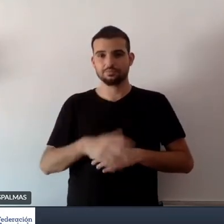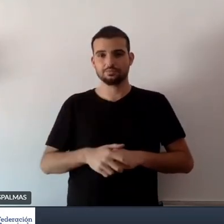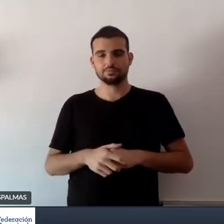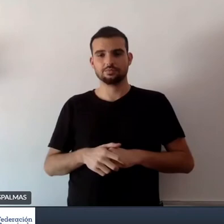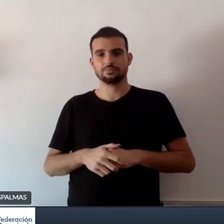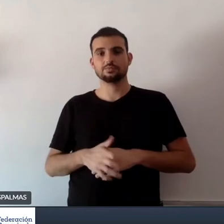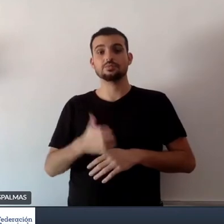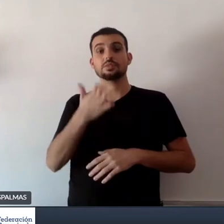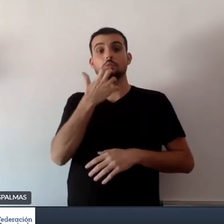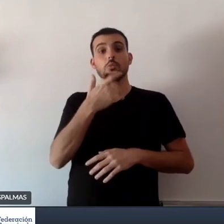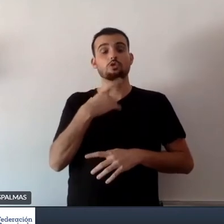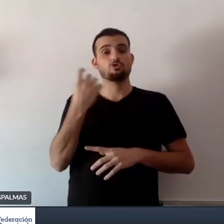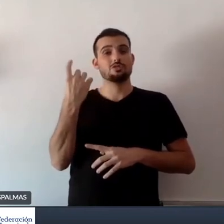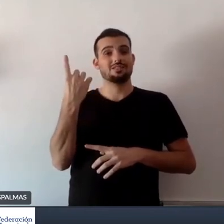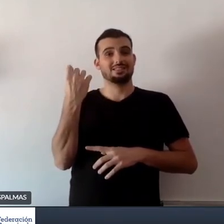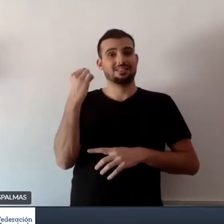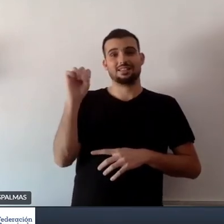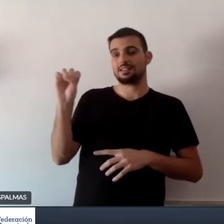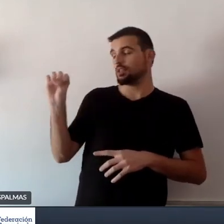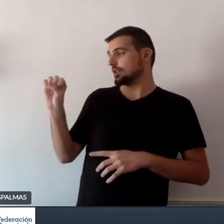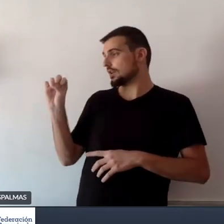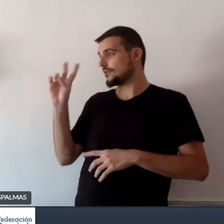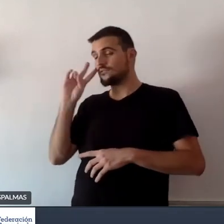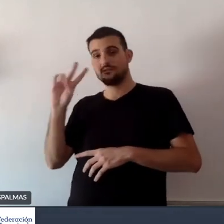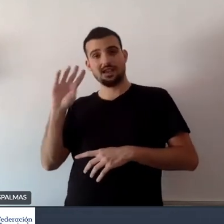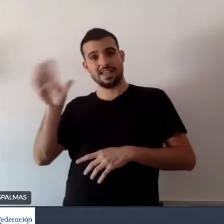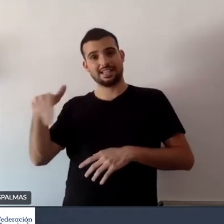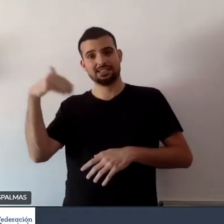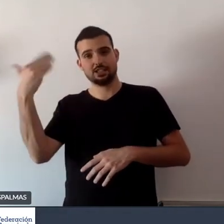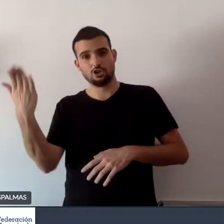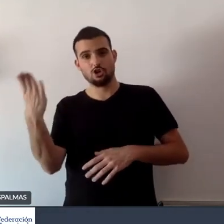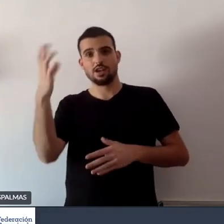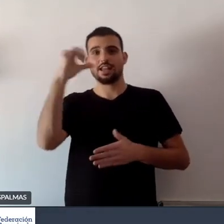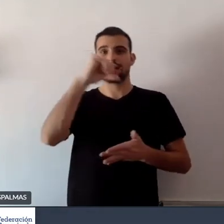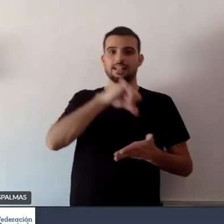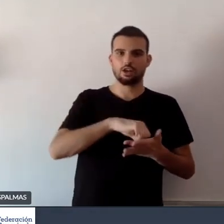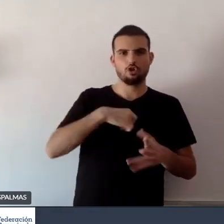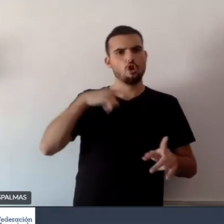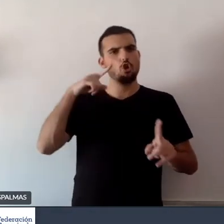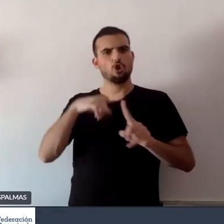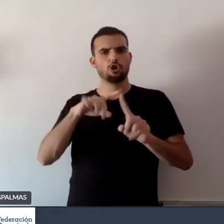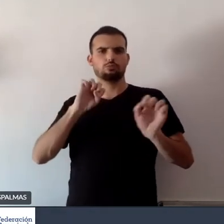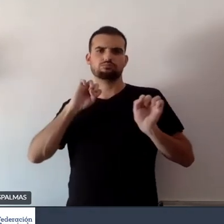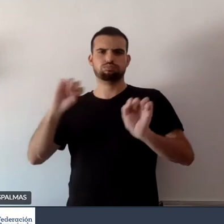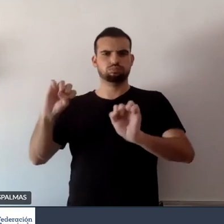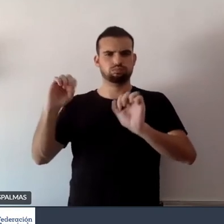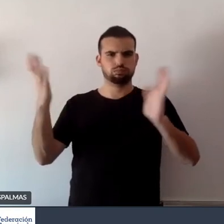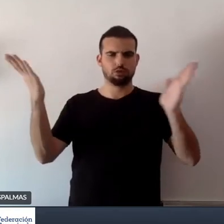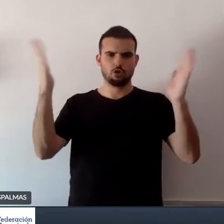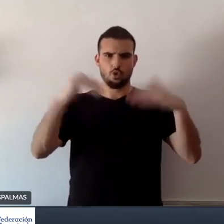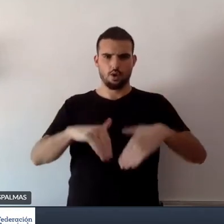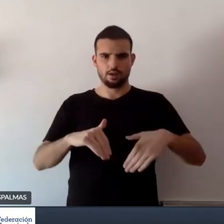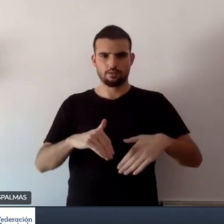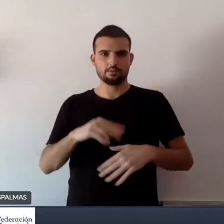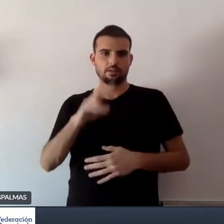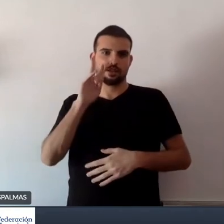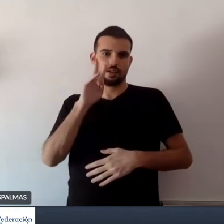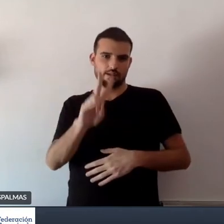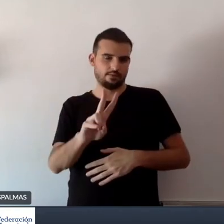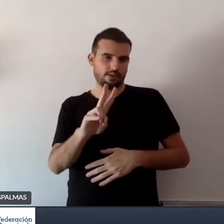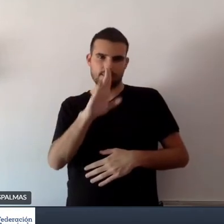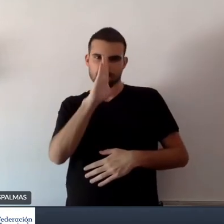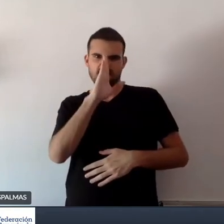cuando se gira el balón aquí no hay dos exteriores, sino que hay exterior e interior, evidentemente no hay corte y subida del interior. Aquí lo que se produce es